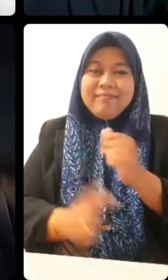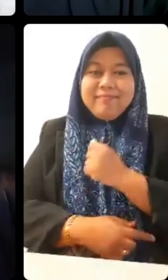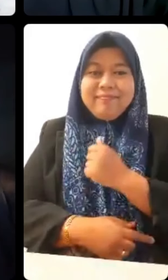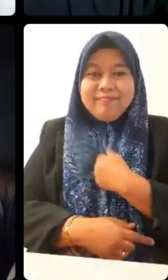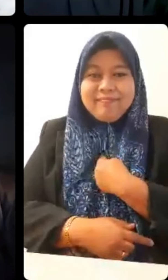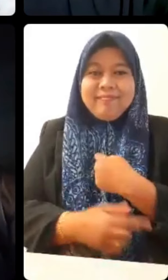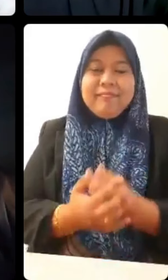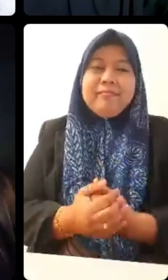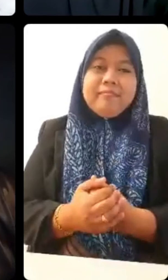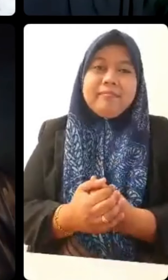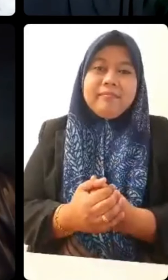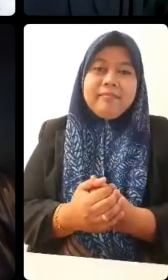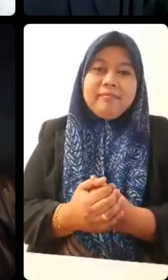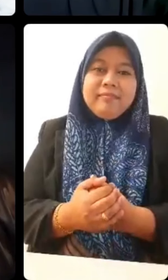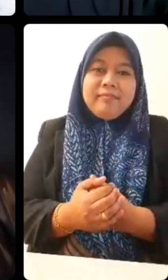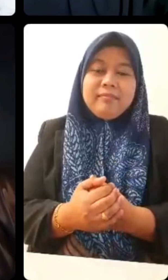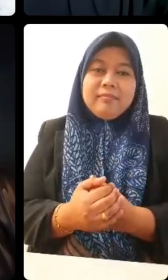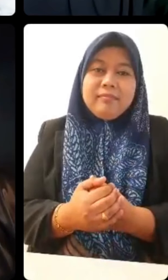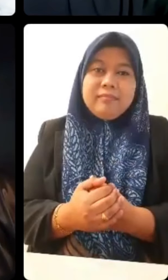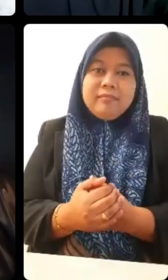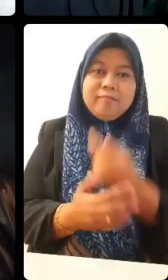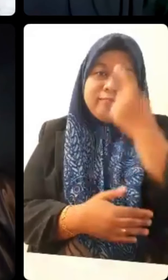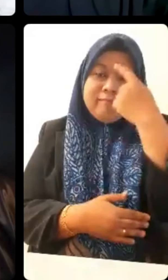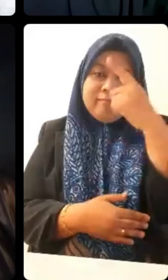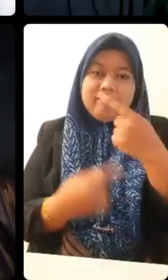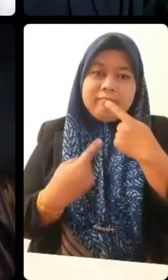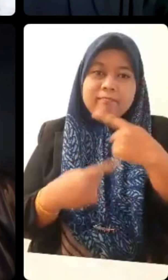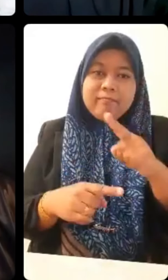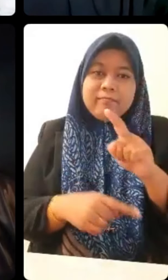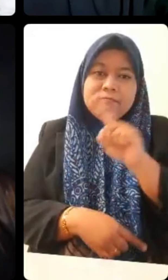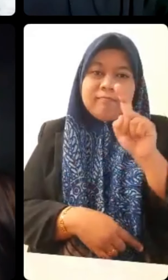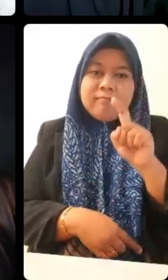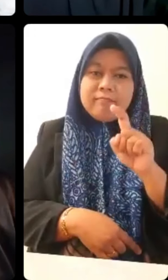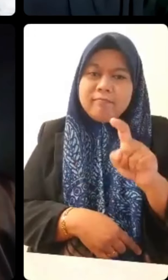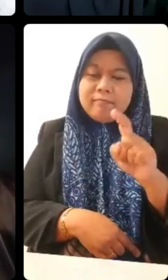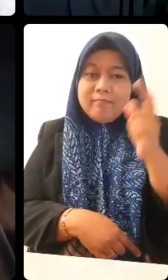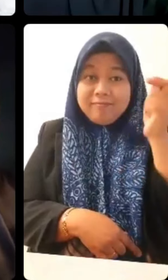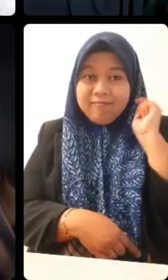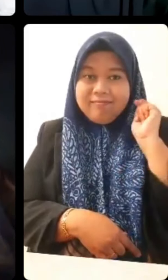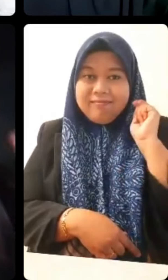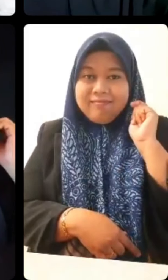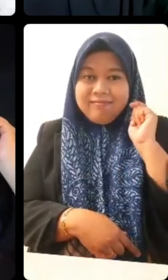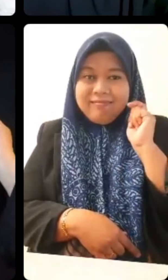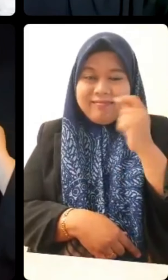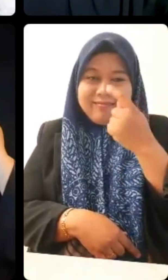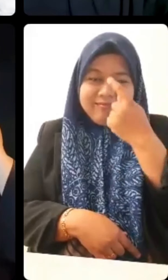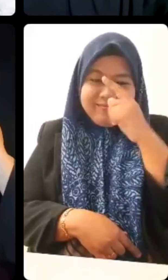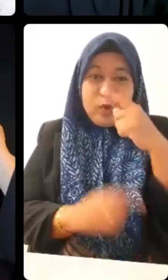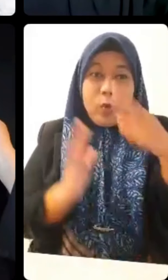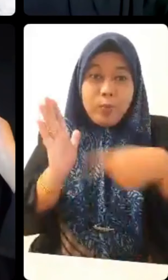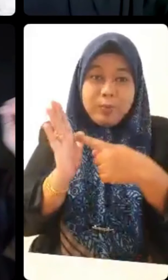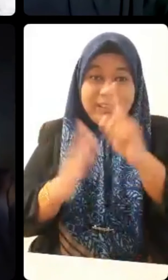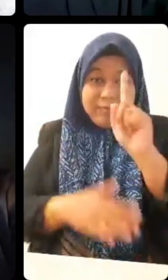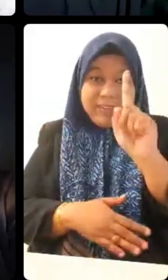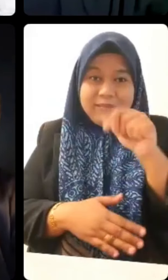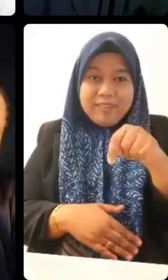Okey. Bagi menjawab soalan yang pertama di round yang pertama, agaknya kot mungkin bernilai 10